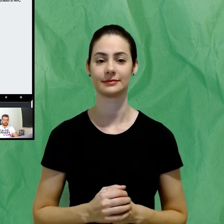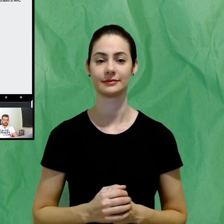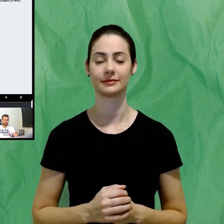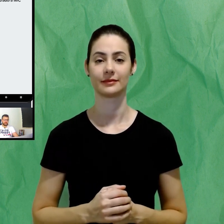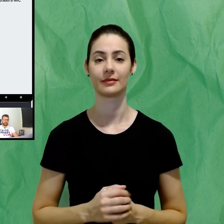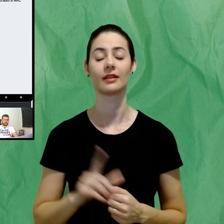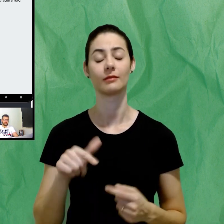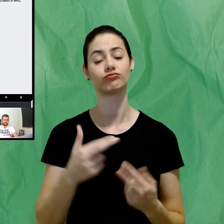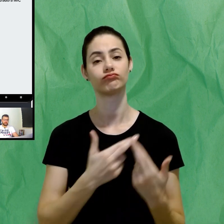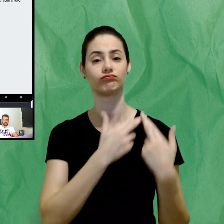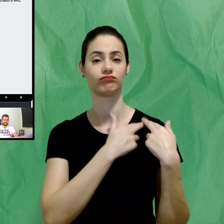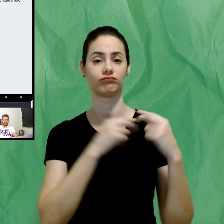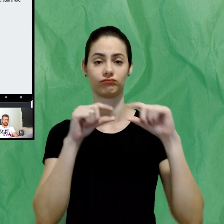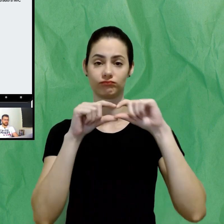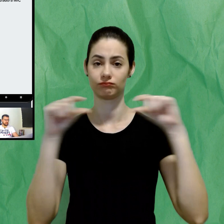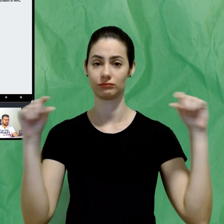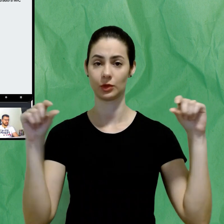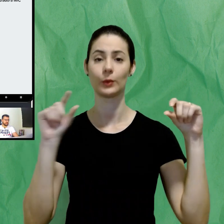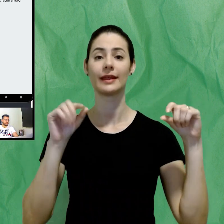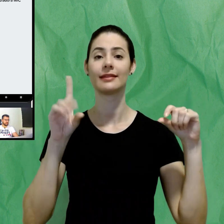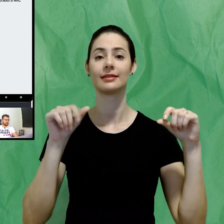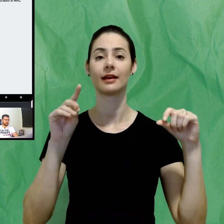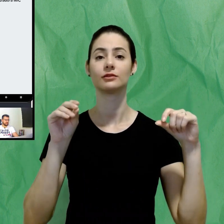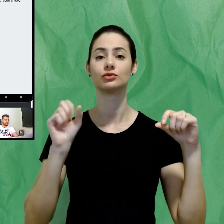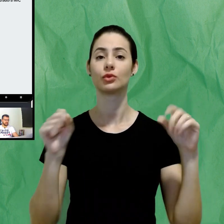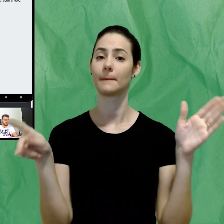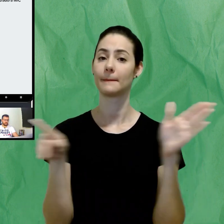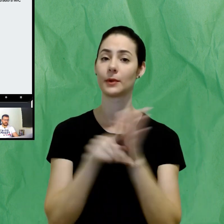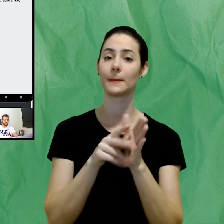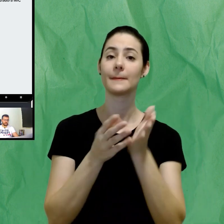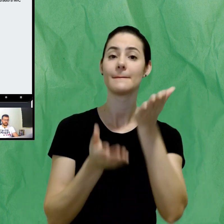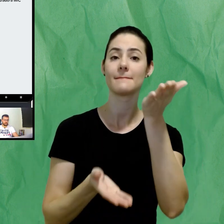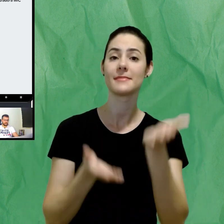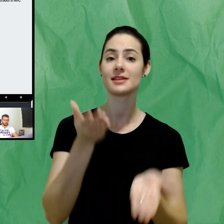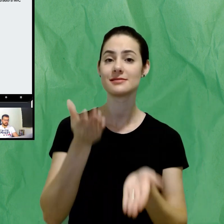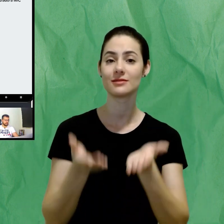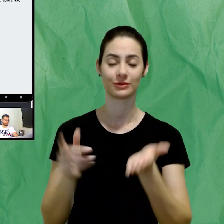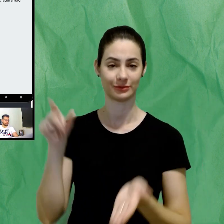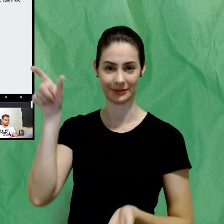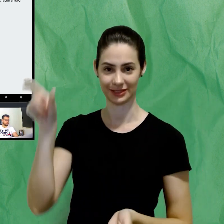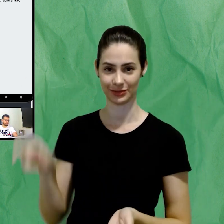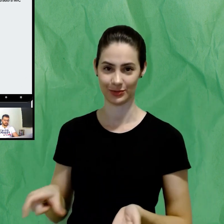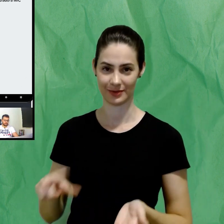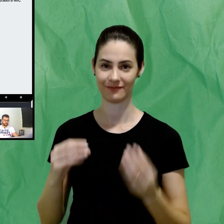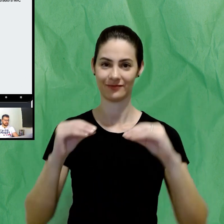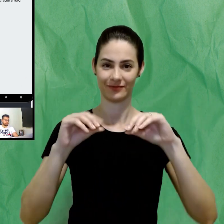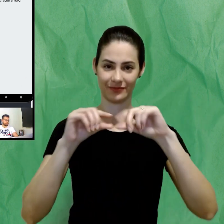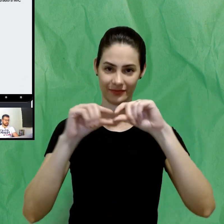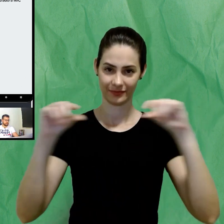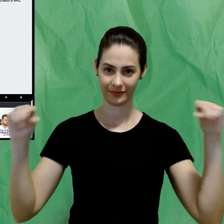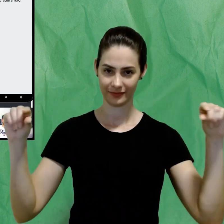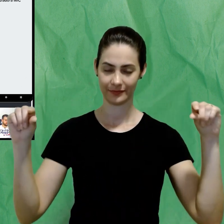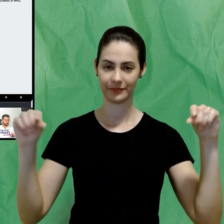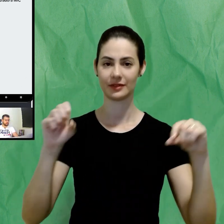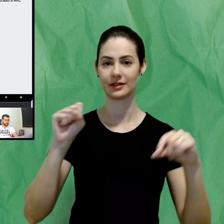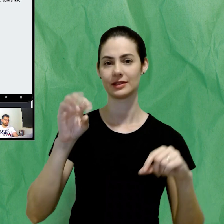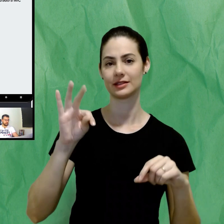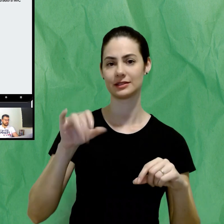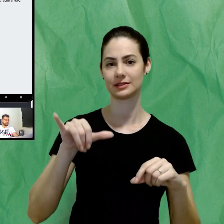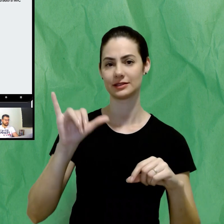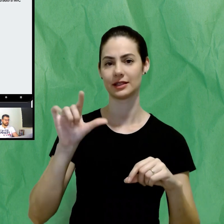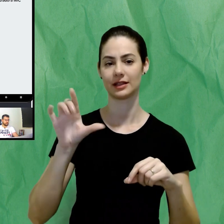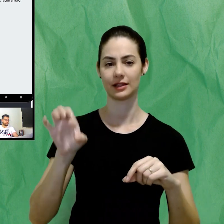Ela será responsável por poder receber os dados referente ao peso da pessoa. Então eu vou chamar de